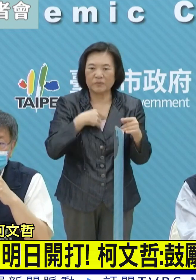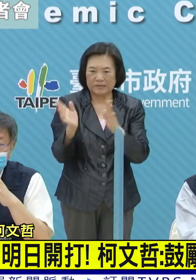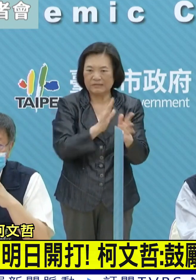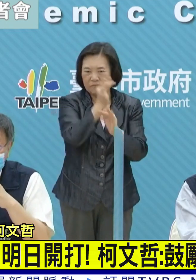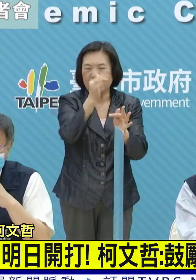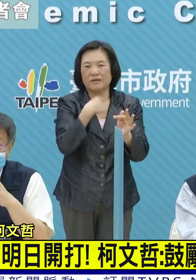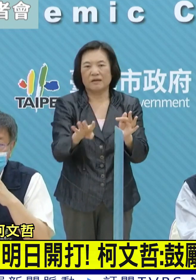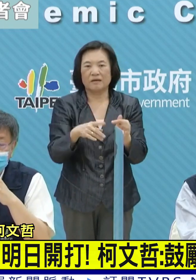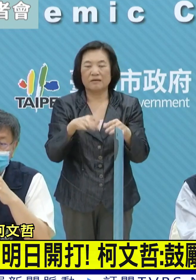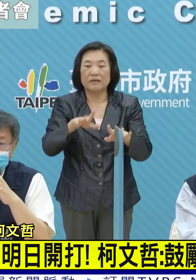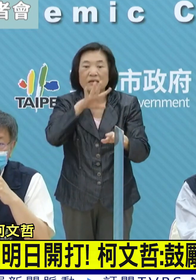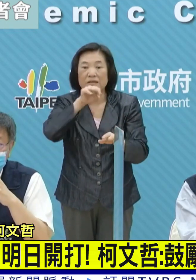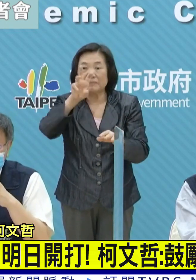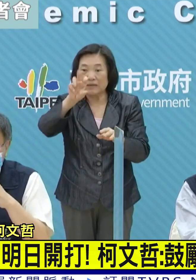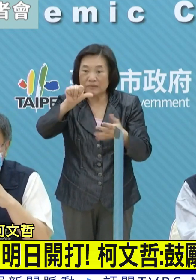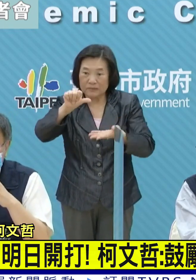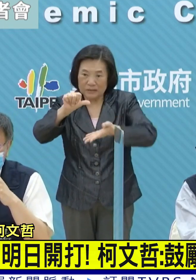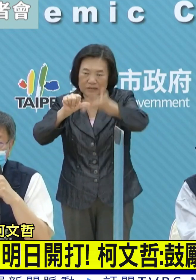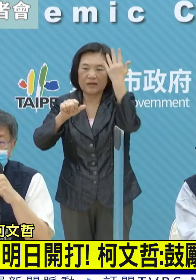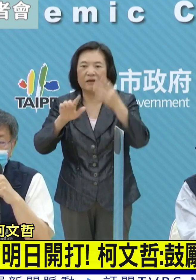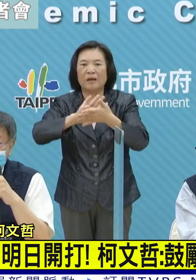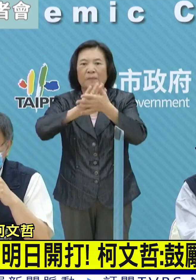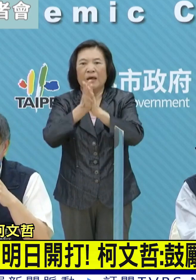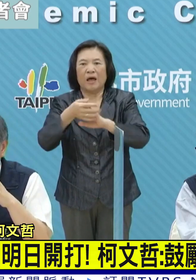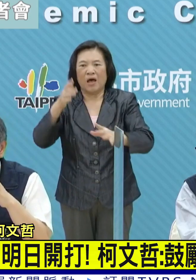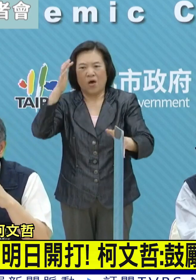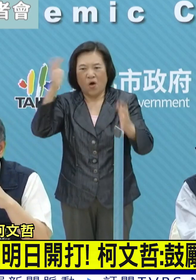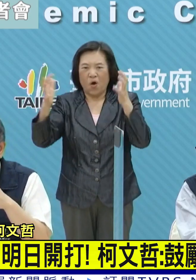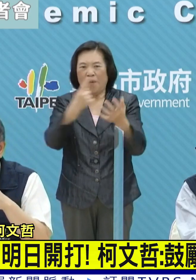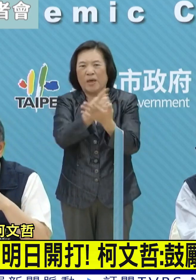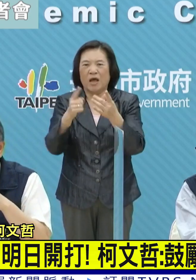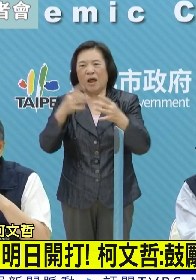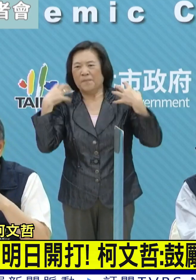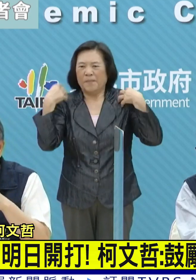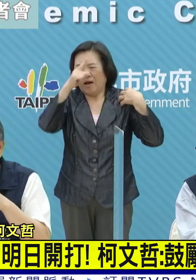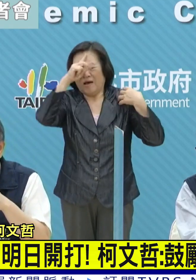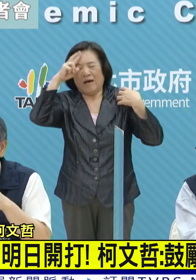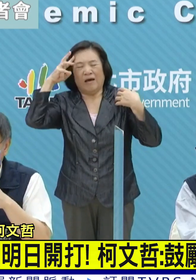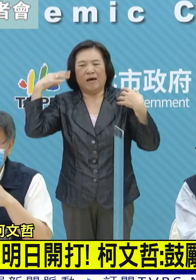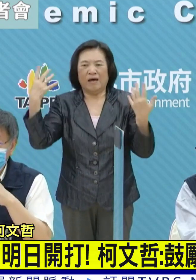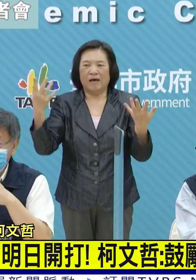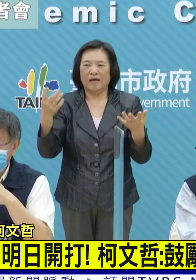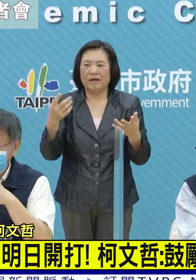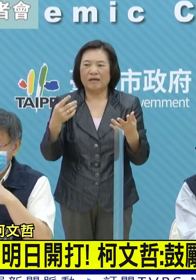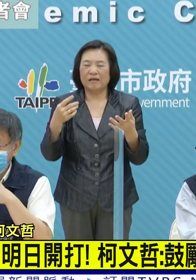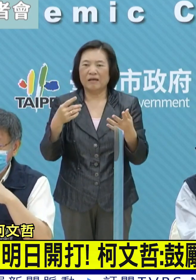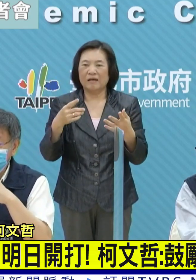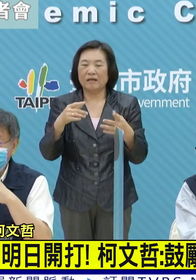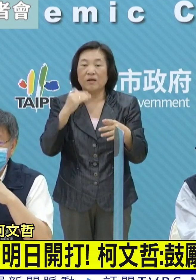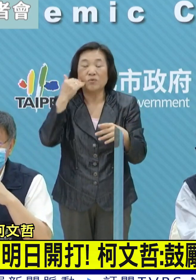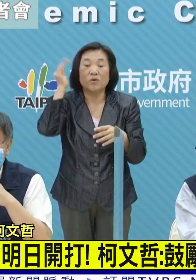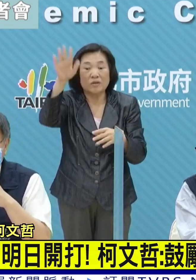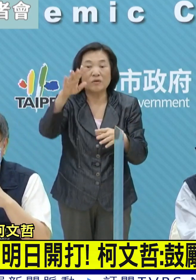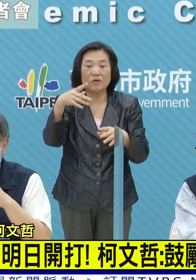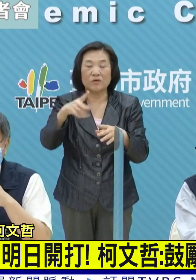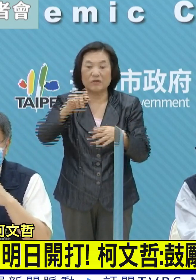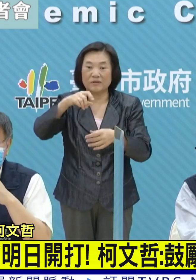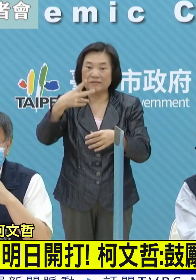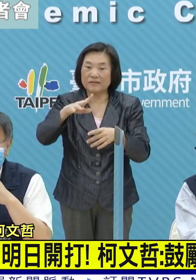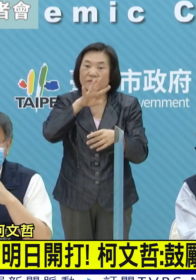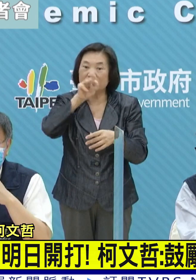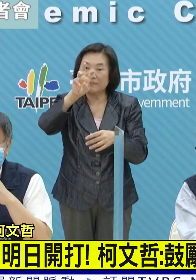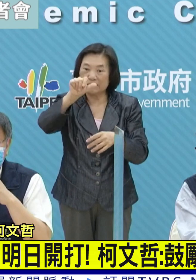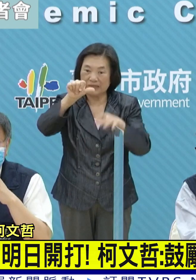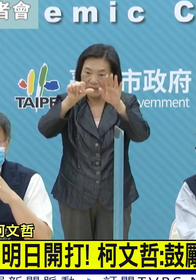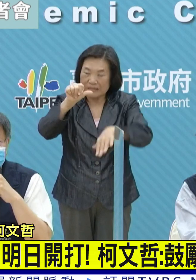就是说我原来的病人是几点到几点看，那几点才打疫苗。所以为什么会抽序号以后再由诊所来通知